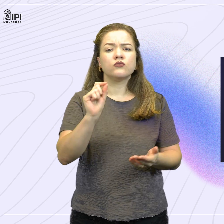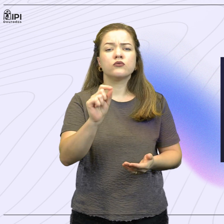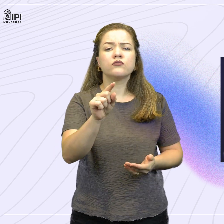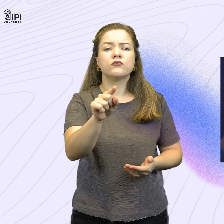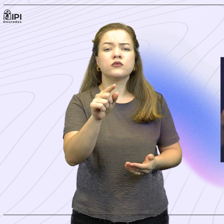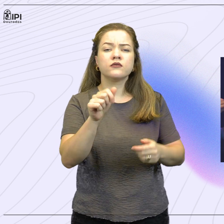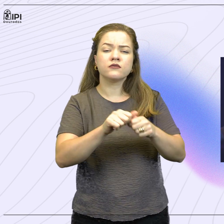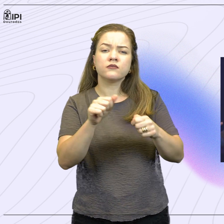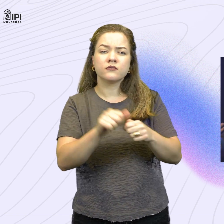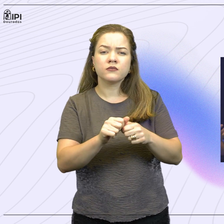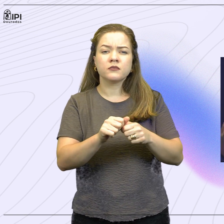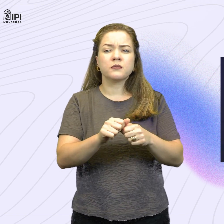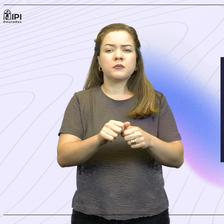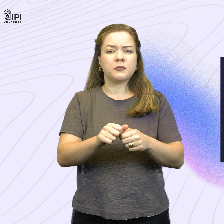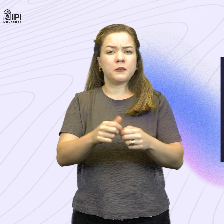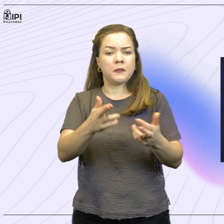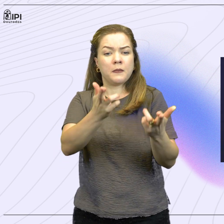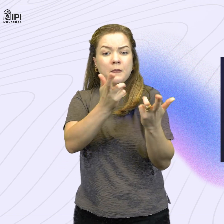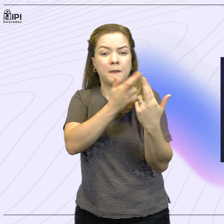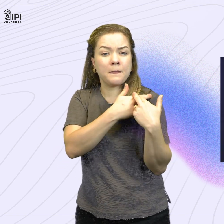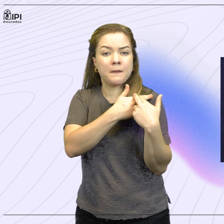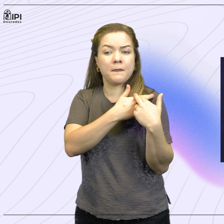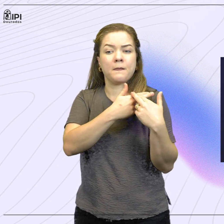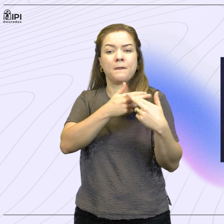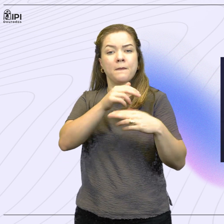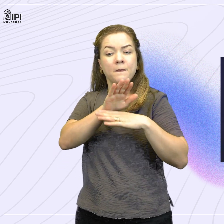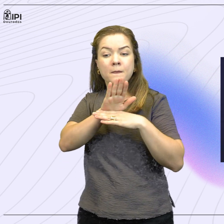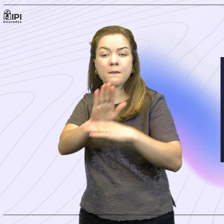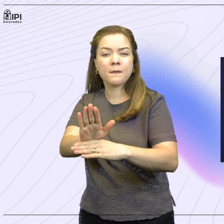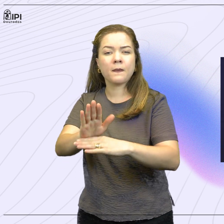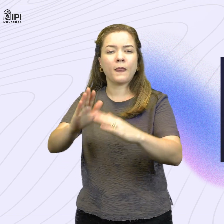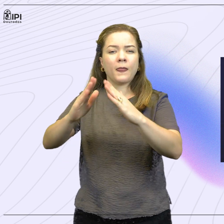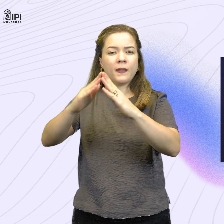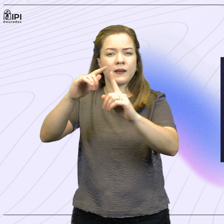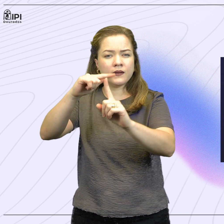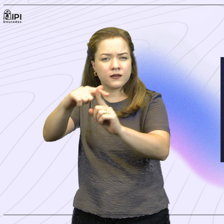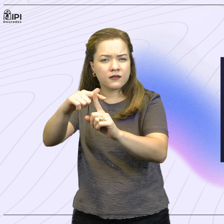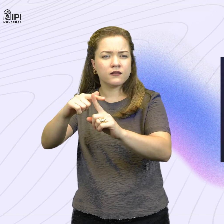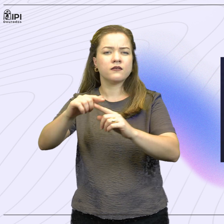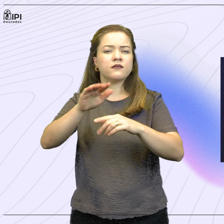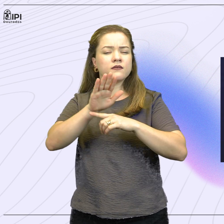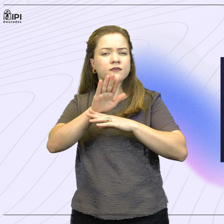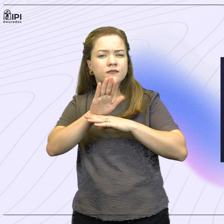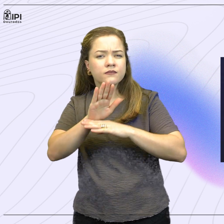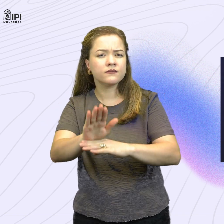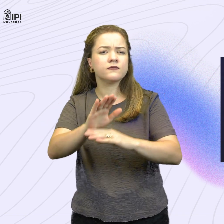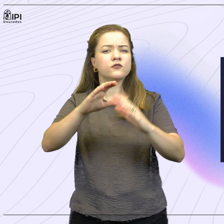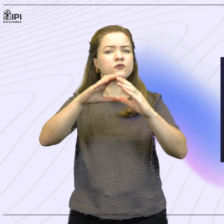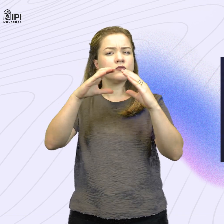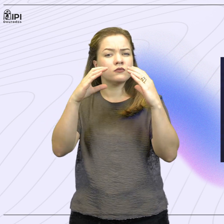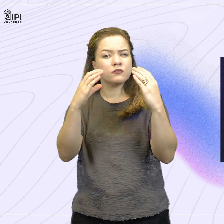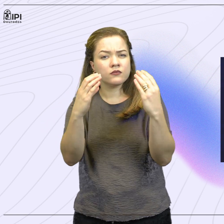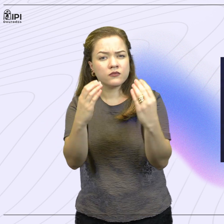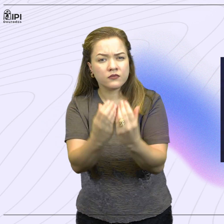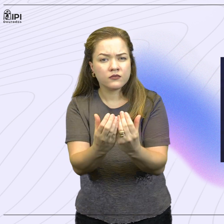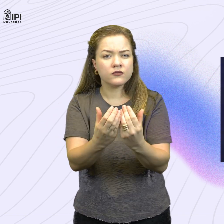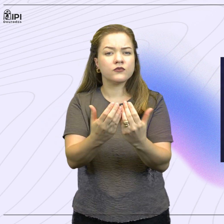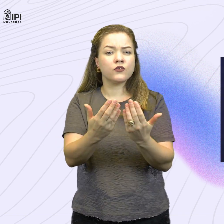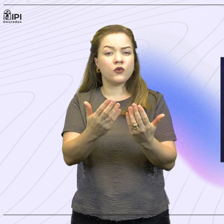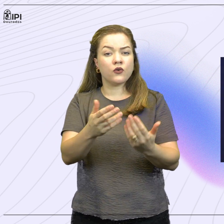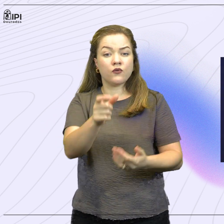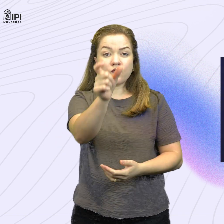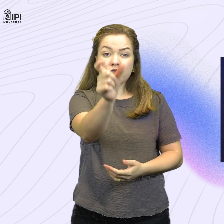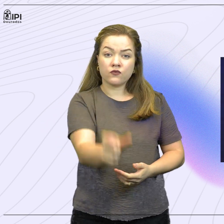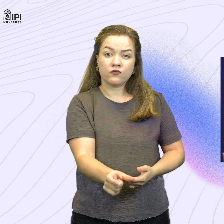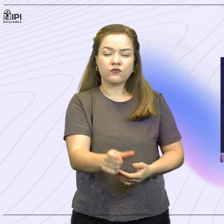tem servido, você tem feito para a igreja, feito para a comunidade, você tem realizado como